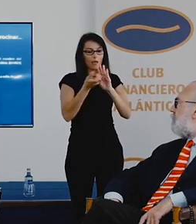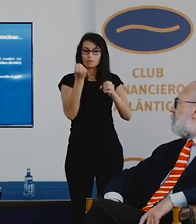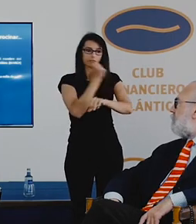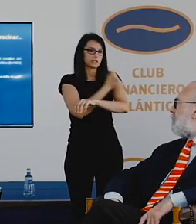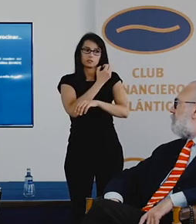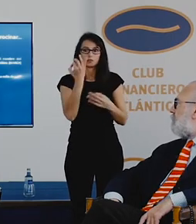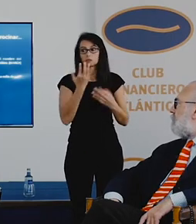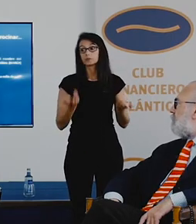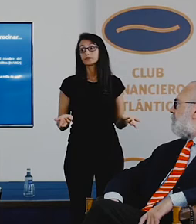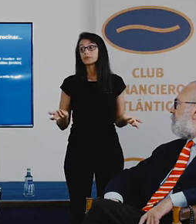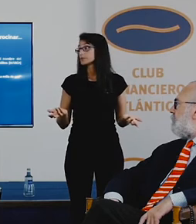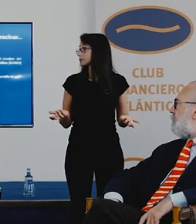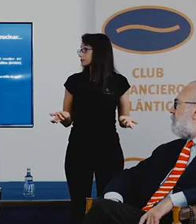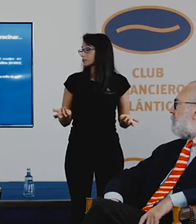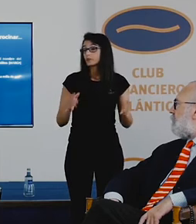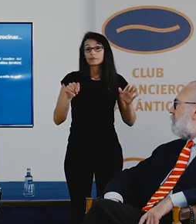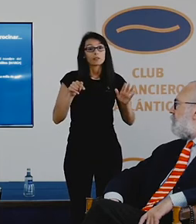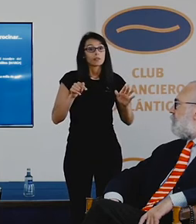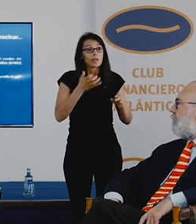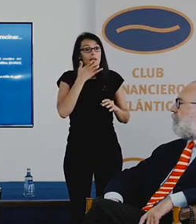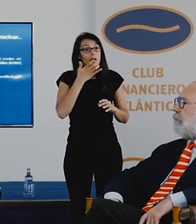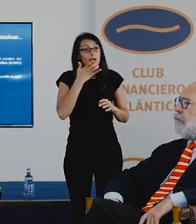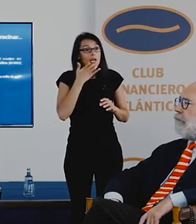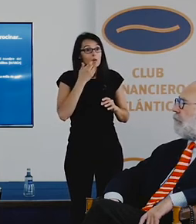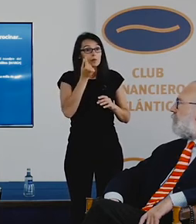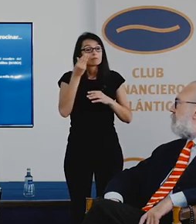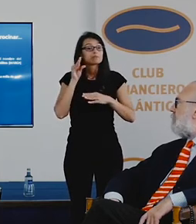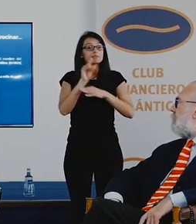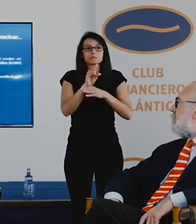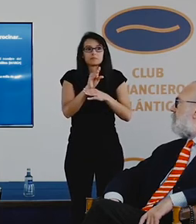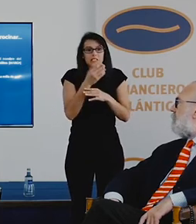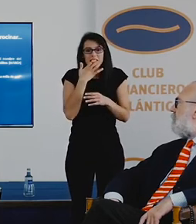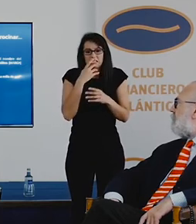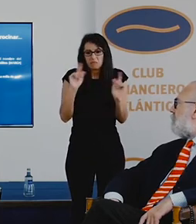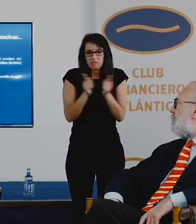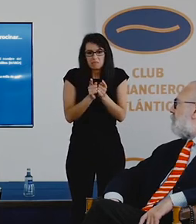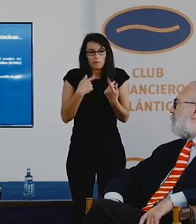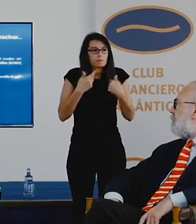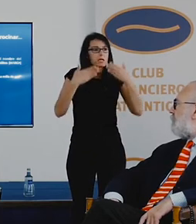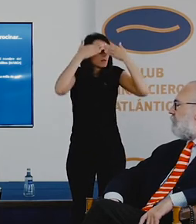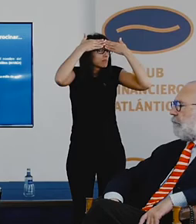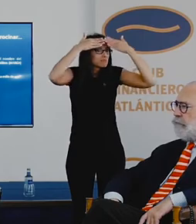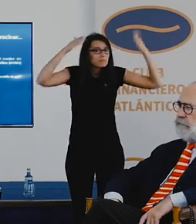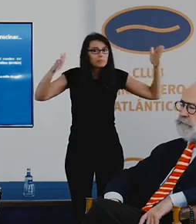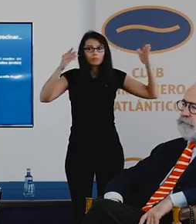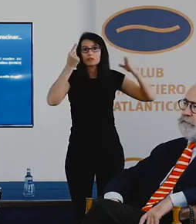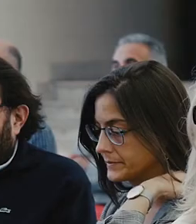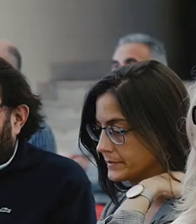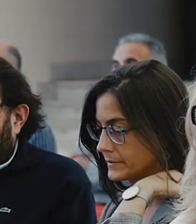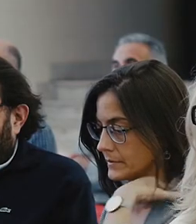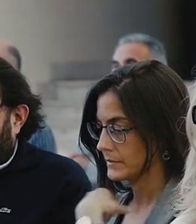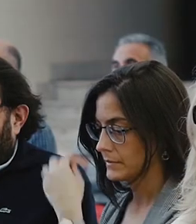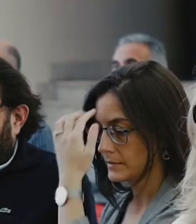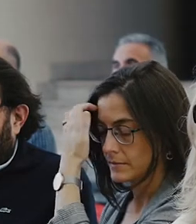Bueno, y poco más que... Bueno, aquí hay un ejemplo muy breve de qué cosas se pueden patrocinar, pero insisto, estamos abiertos a cualquier tipo de patrocinio, sobre